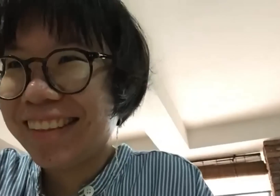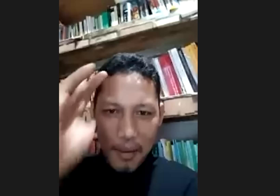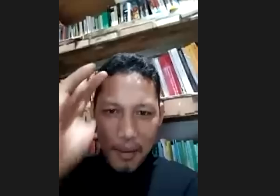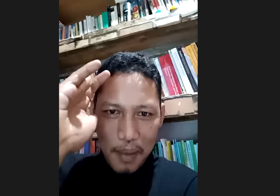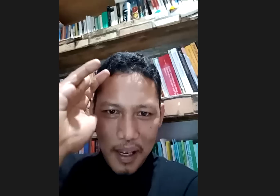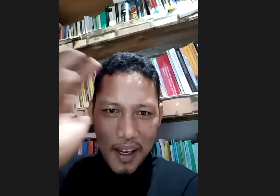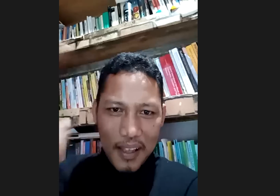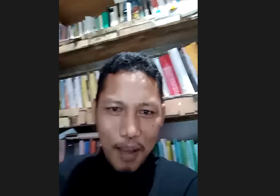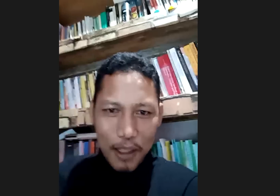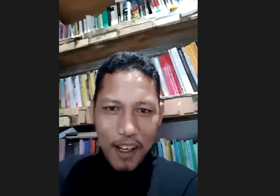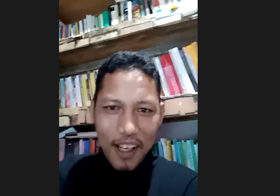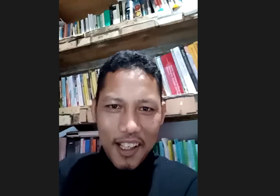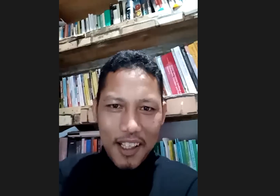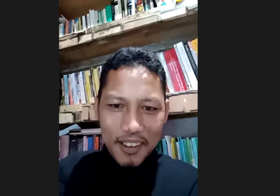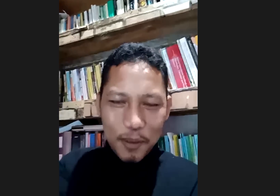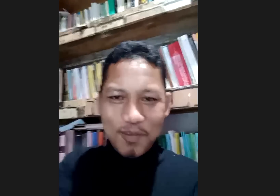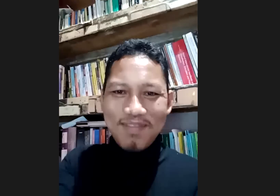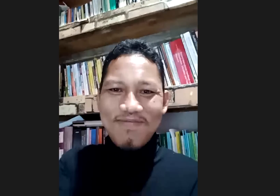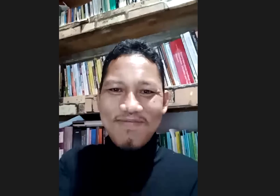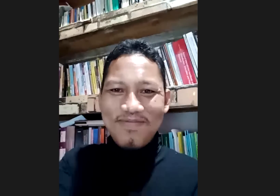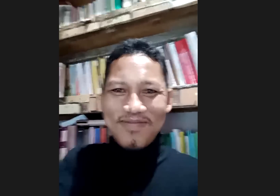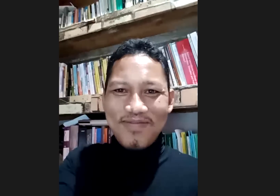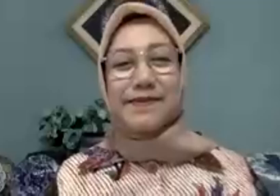Salam. Selamat hari.